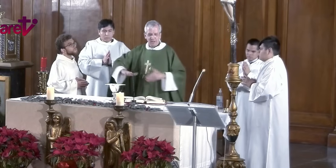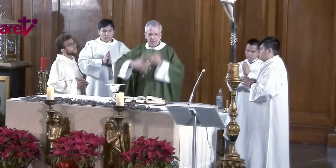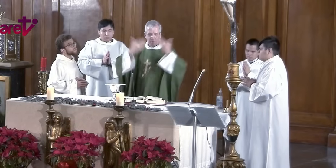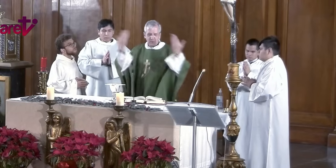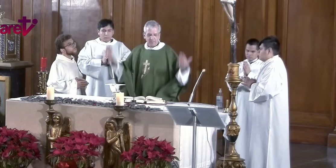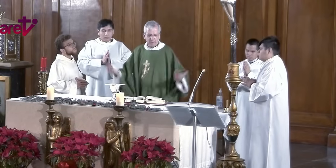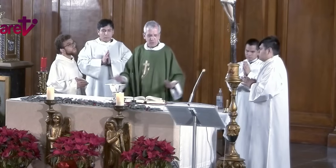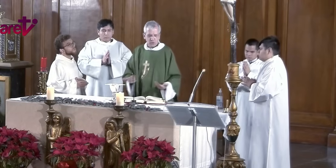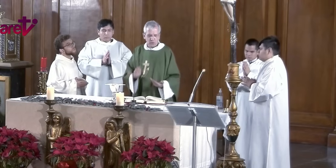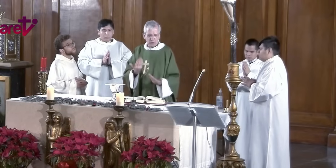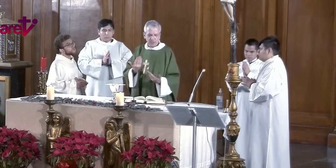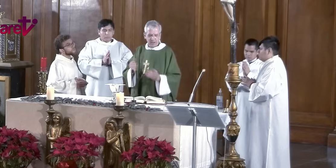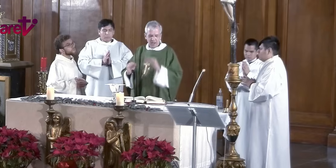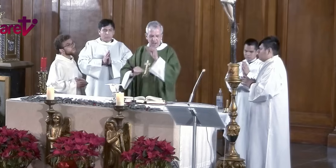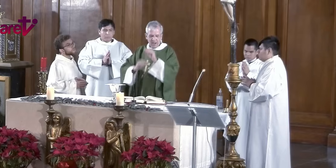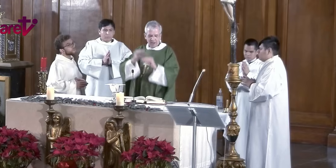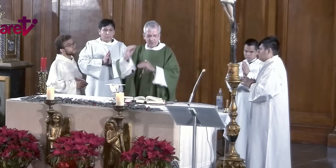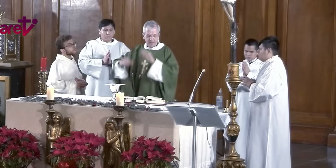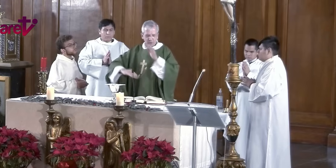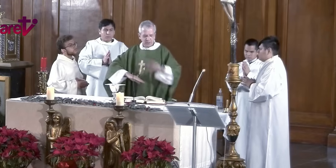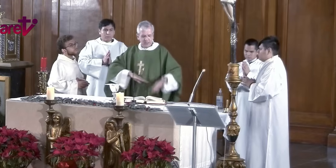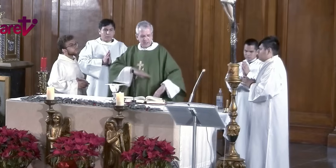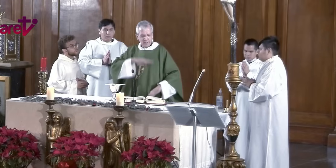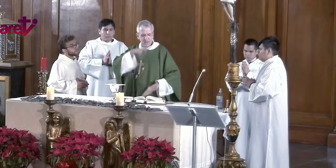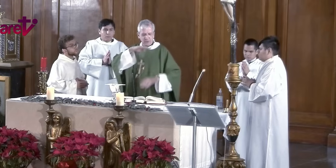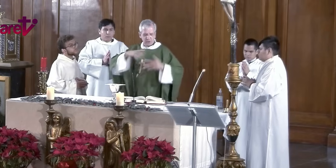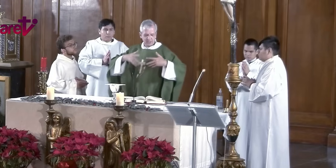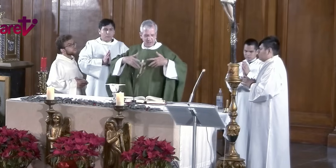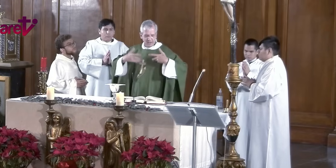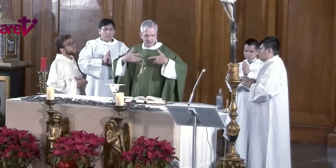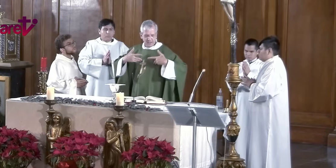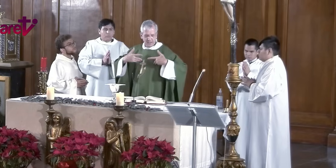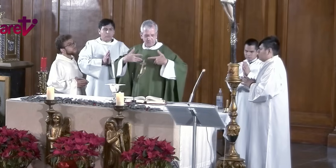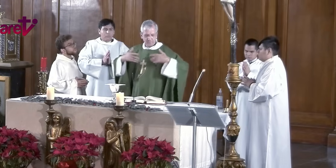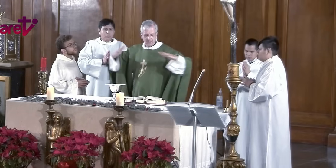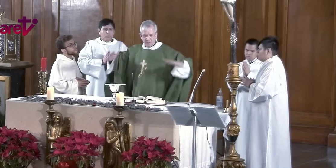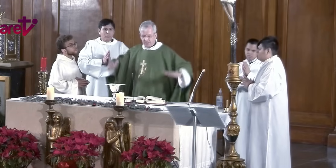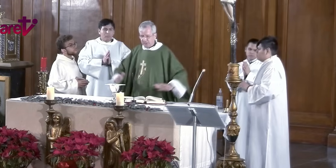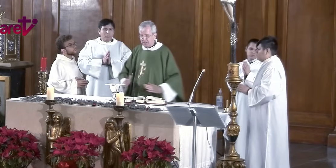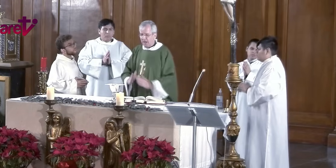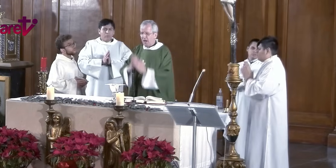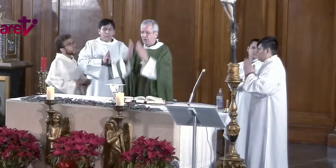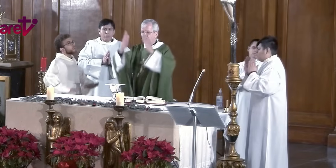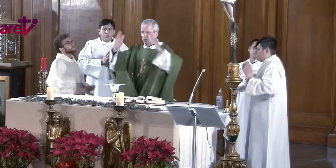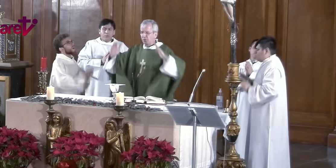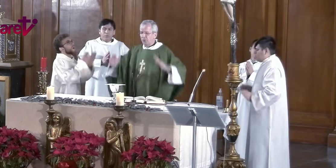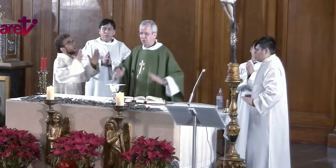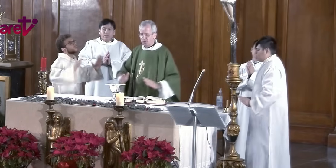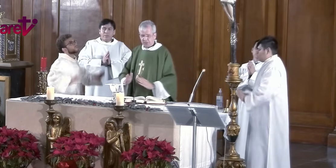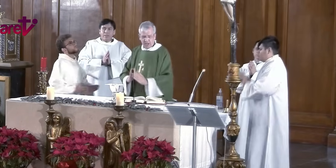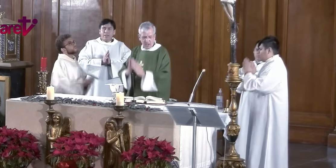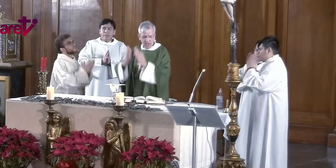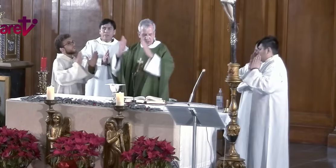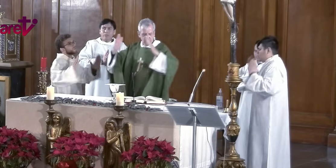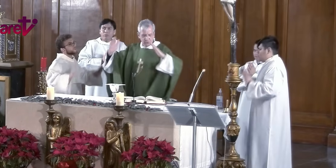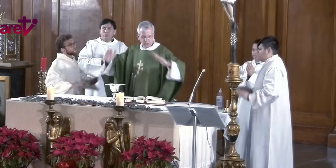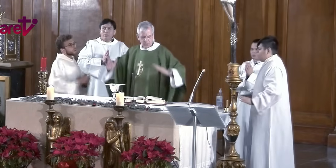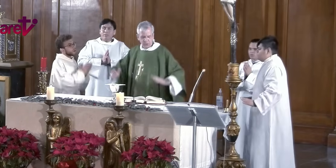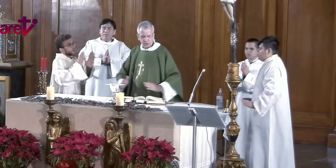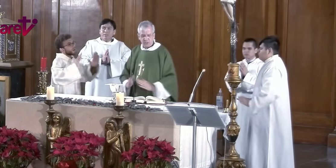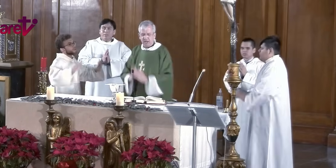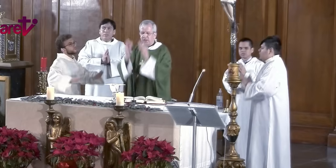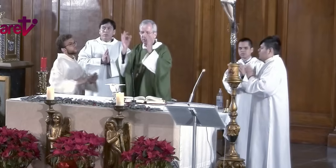ángeles, proclamamos tu gloria, aclamándote llenos de alegría. Santo,